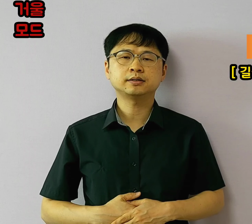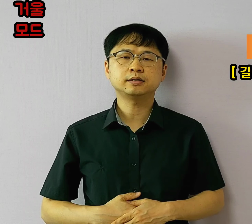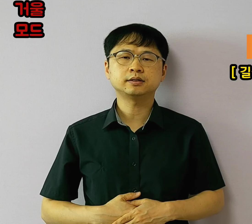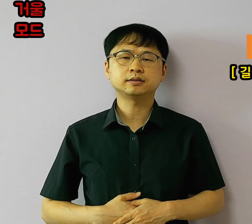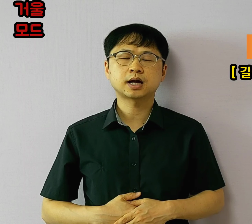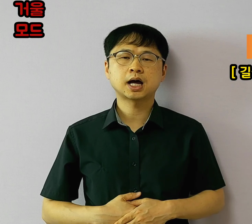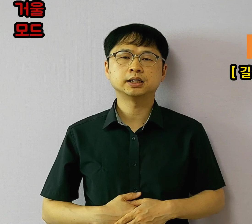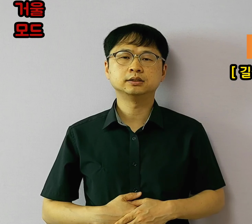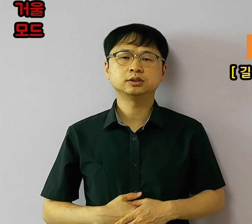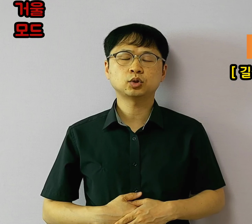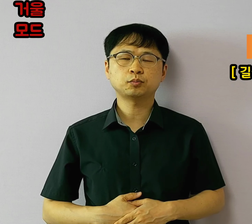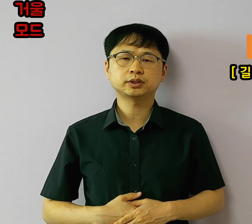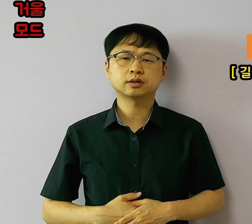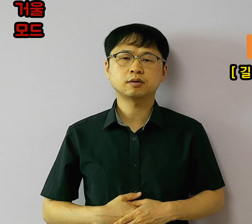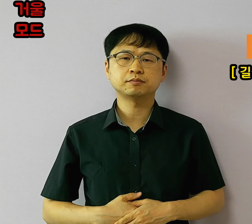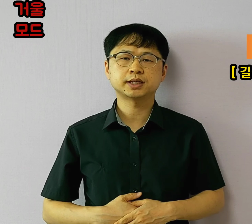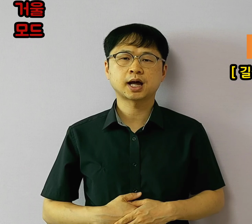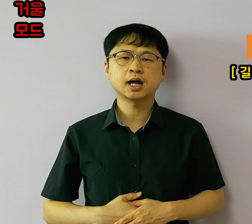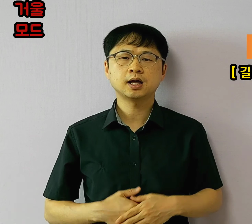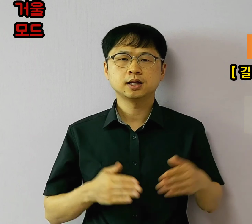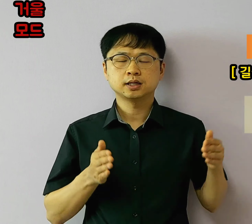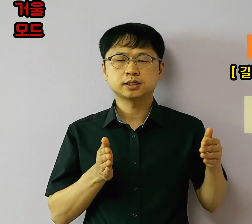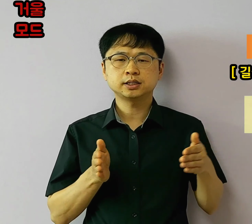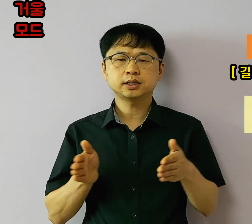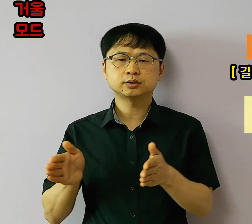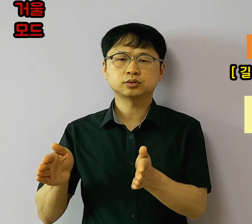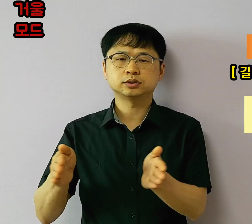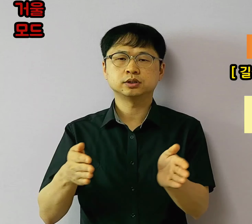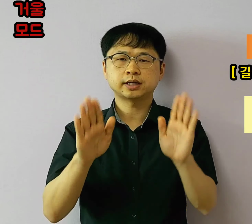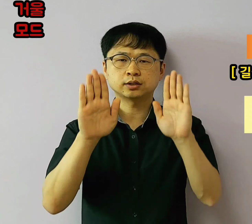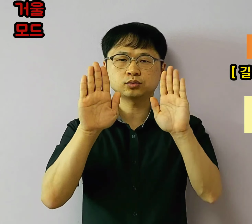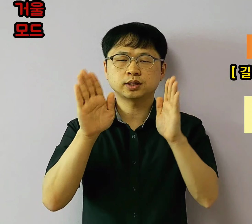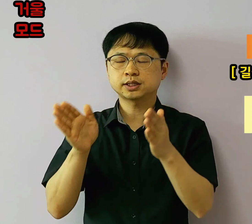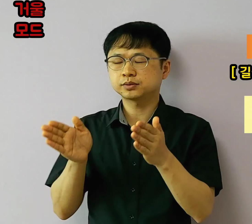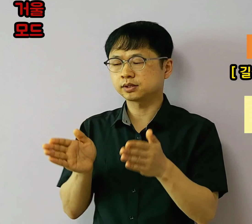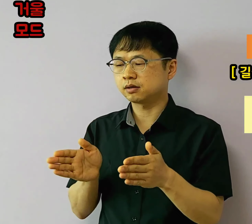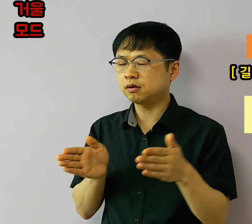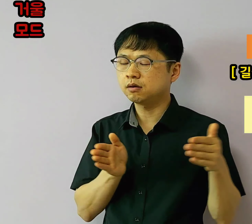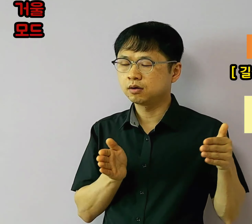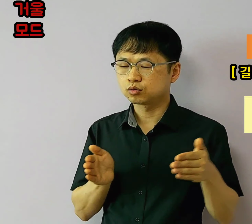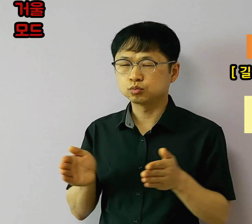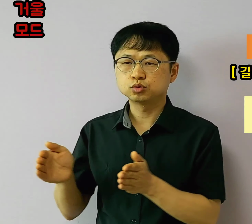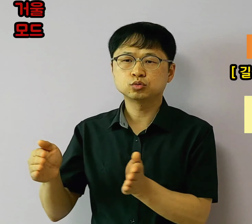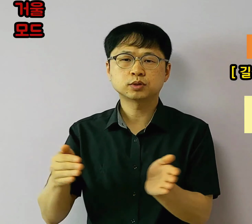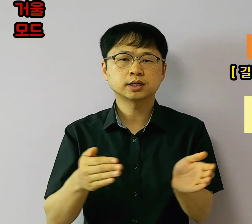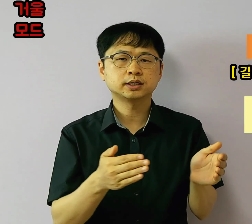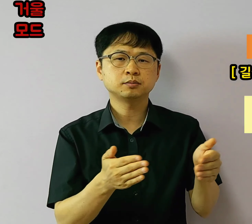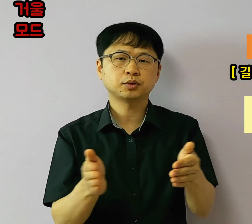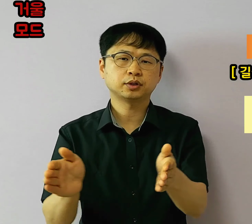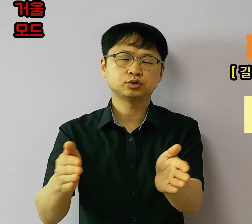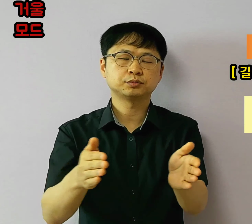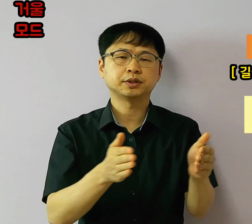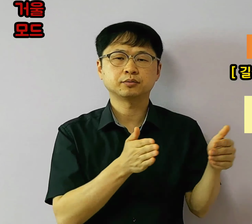길을 잃을까 늘 촛불처럼입니다. 길이란 수어는 양손날 세워서 구불구불한 길을 표현해 주시면